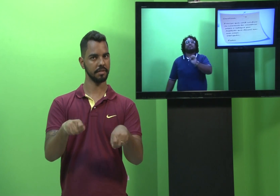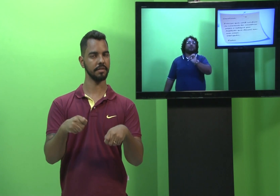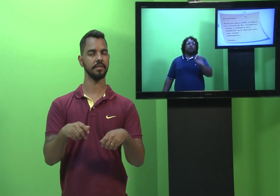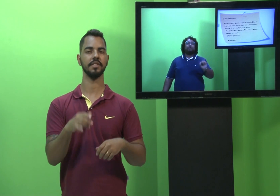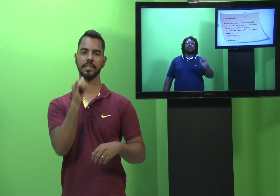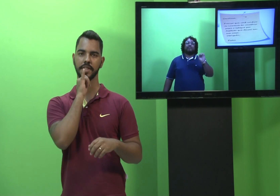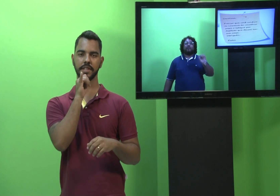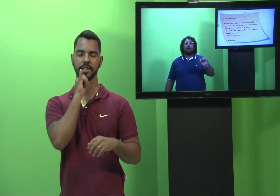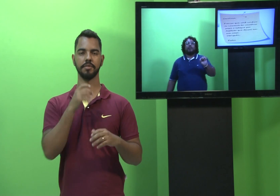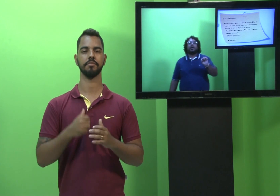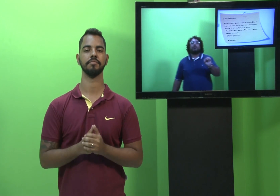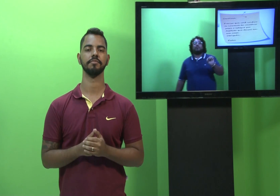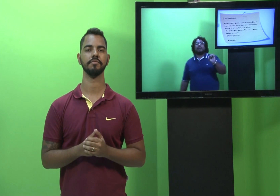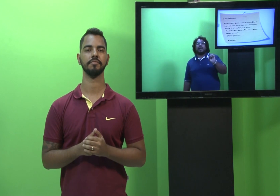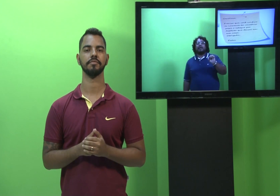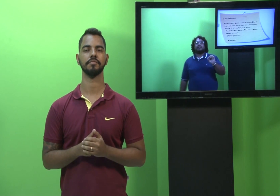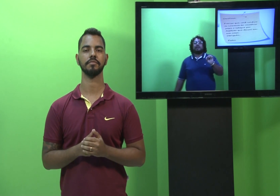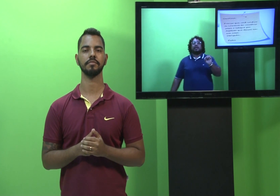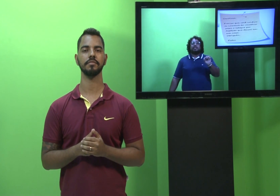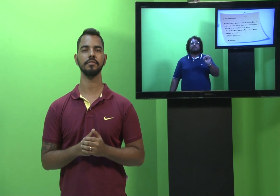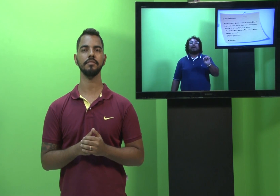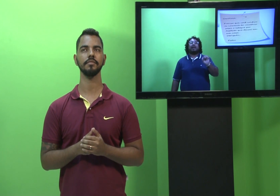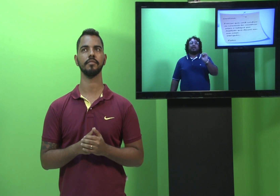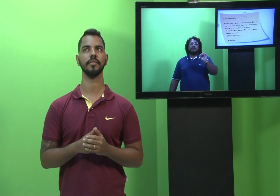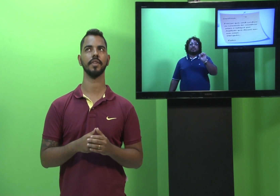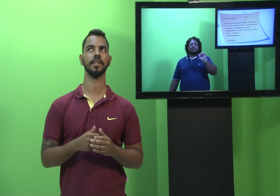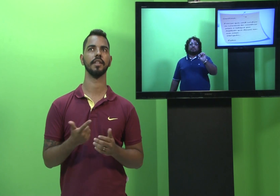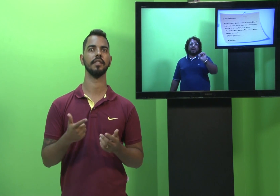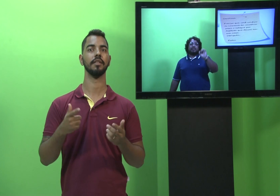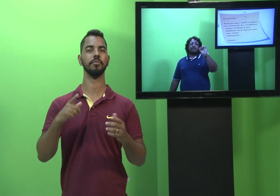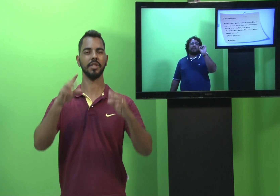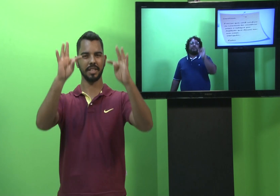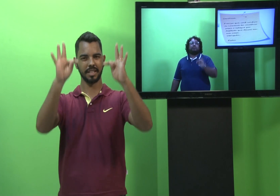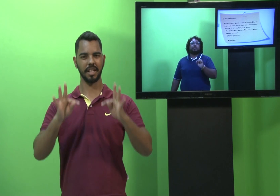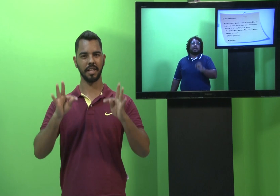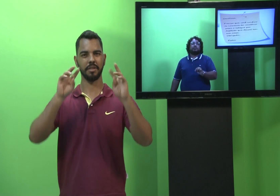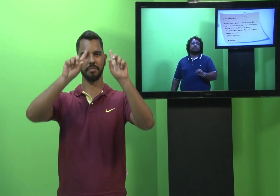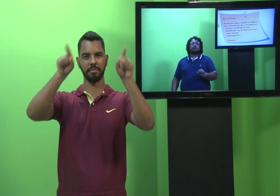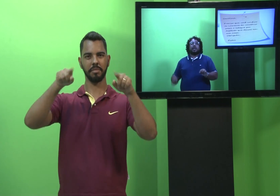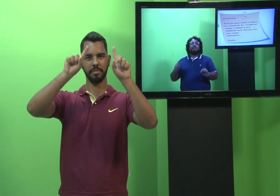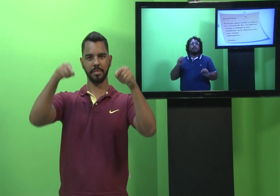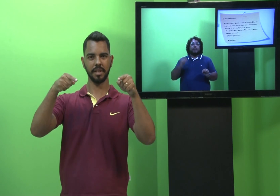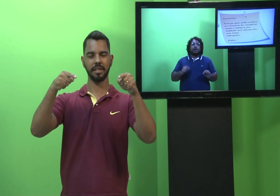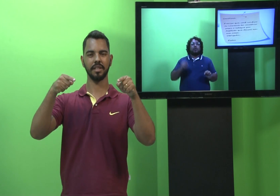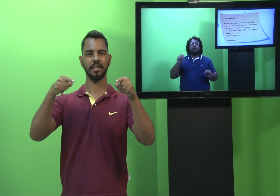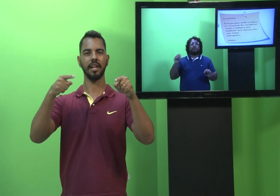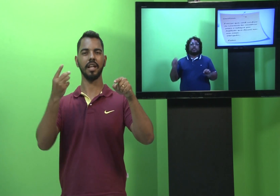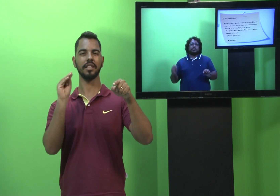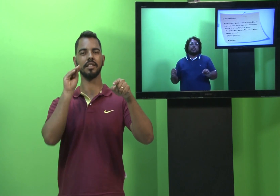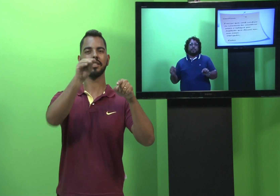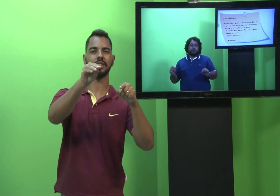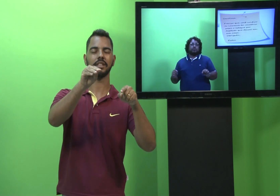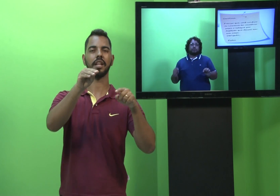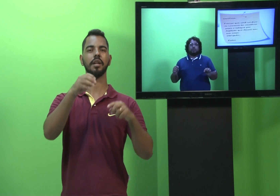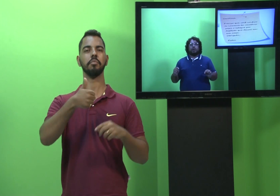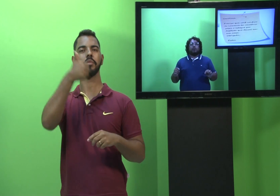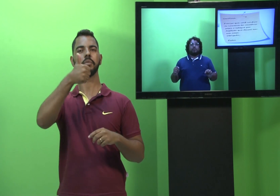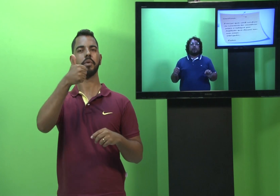se usa a forma combinada de parênteses para escrever um texto em primeira ou terceira pessoa do singular ou